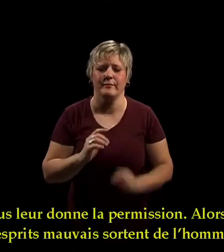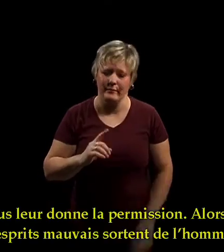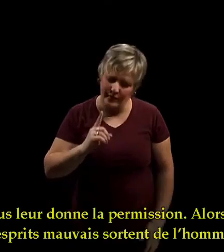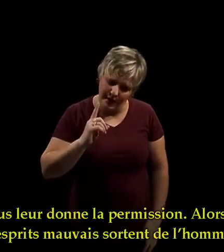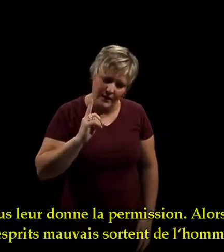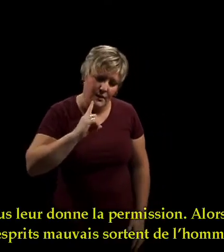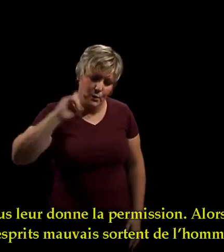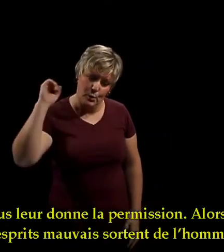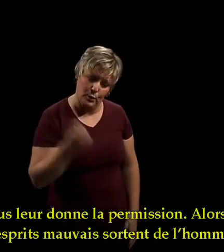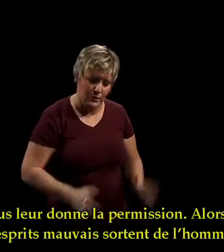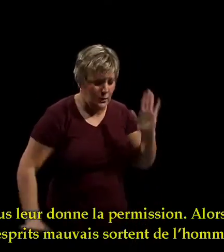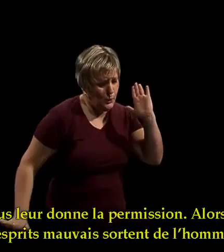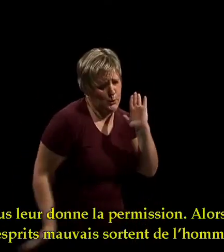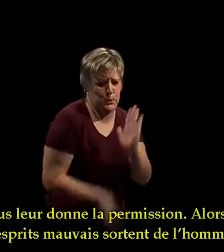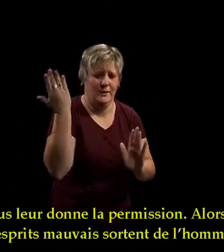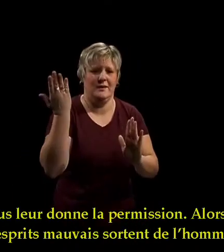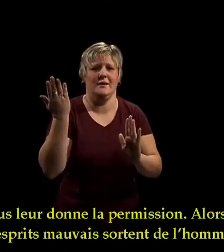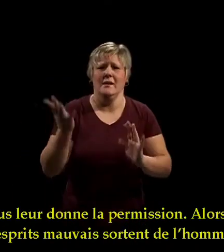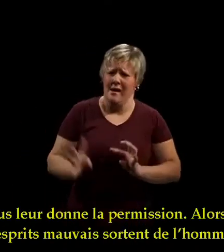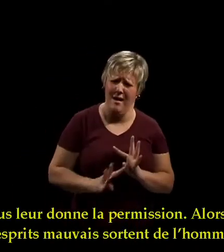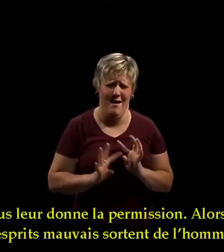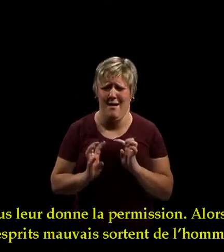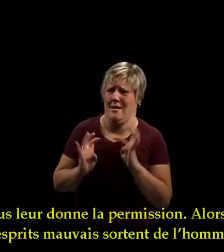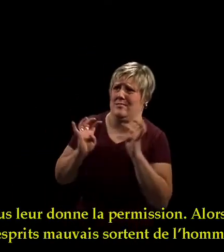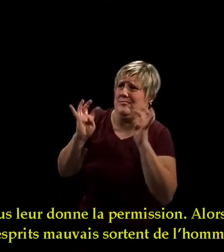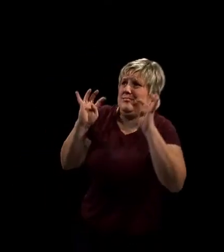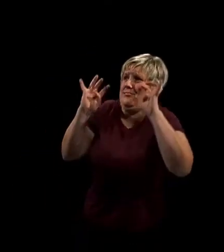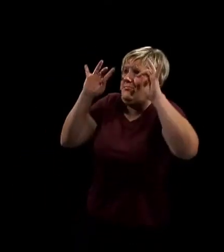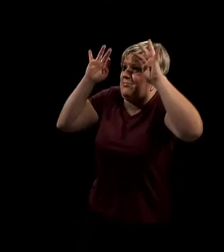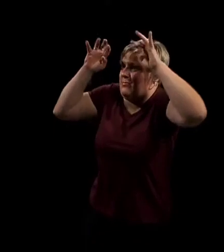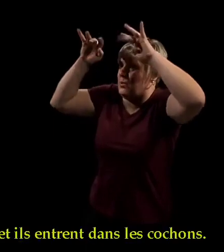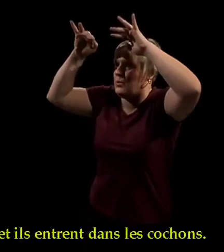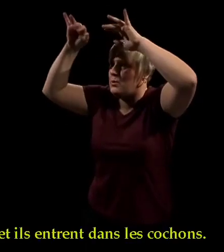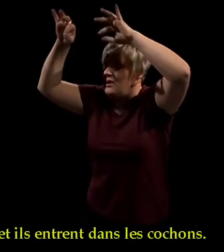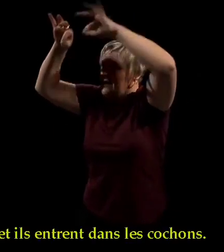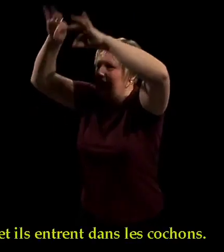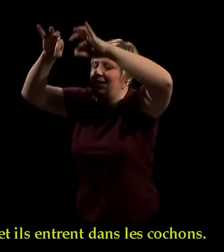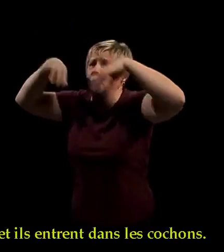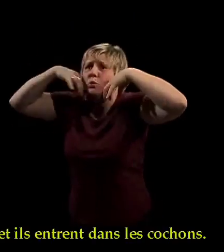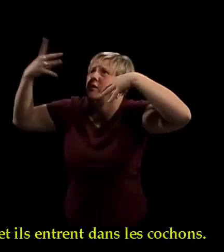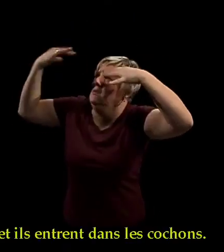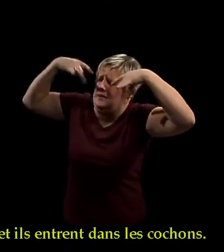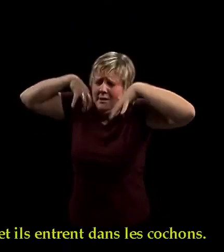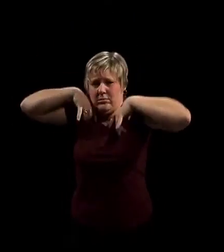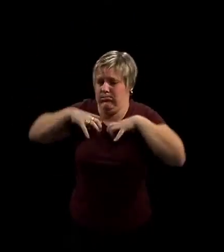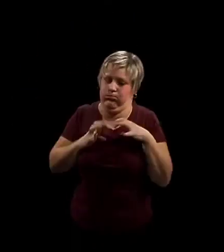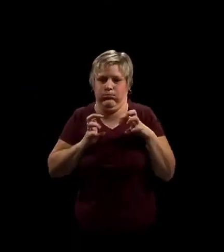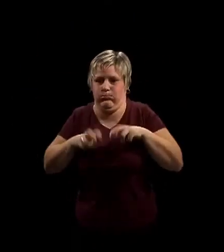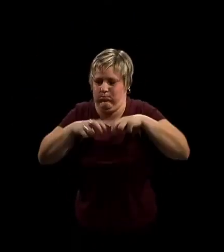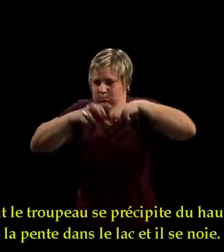Jésus leur donne la permission. Alors les esprits mauvais sortent de l'homme et ils entrent dans les cochons. Tout le troupeau se